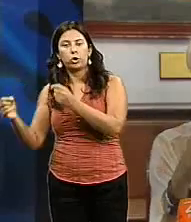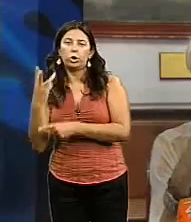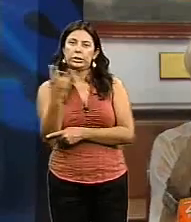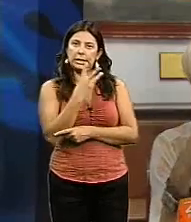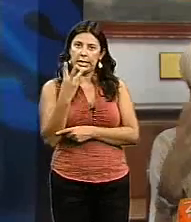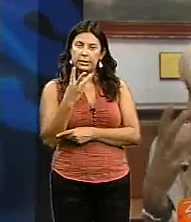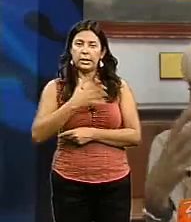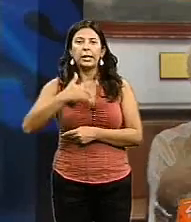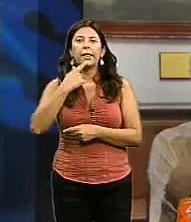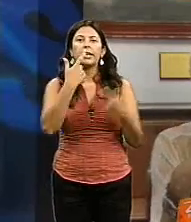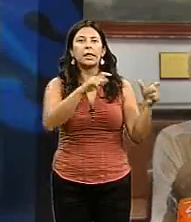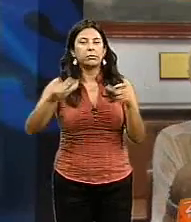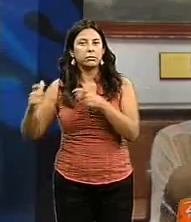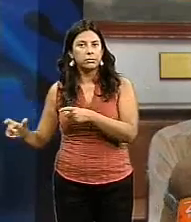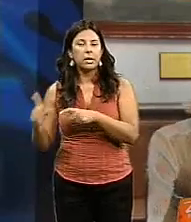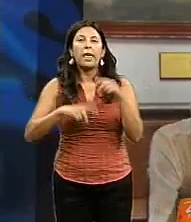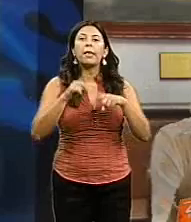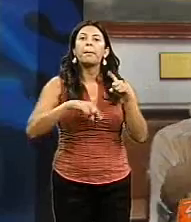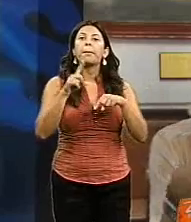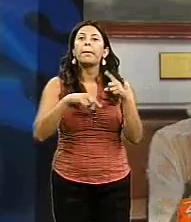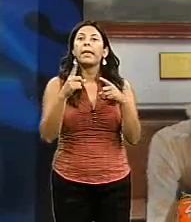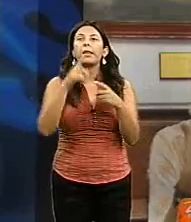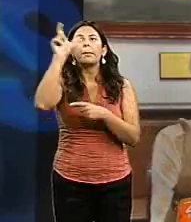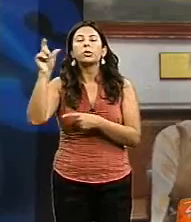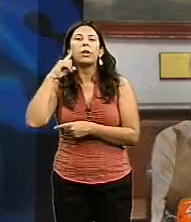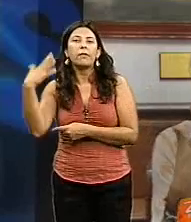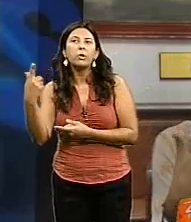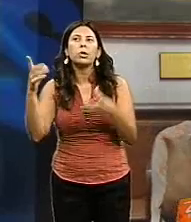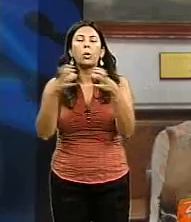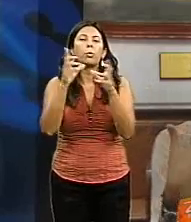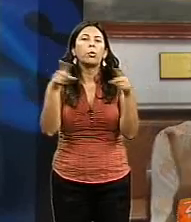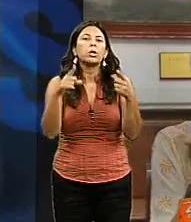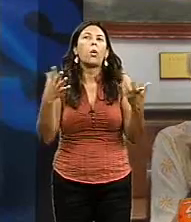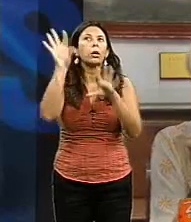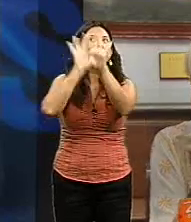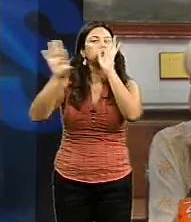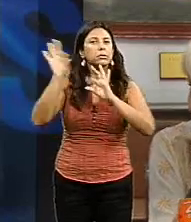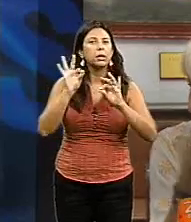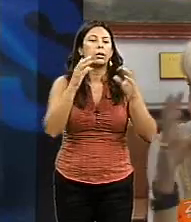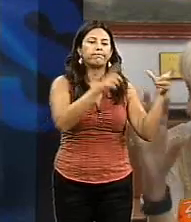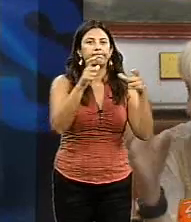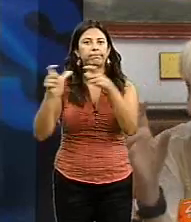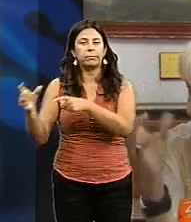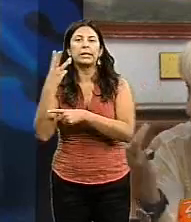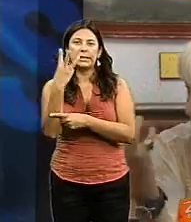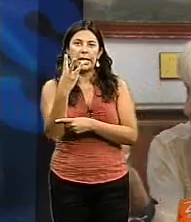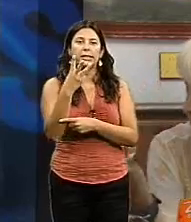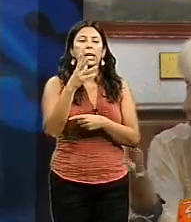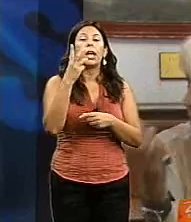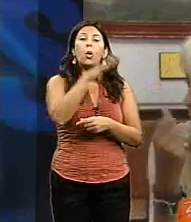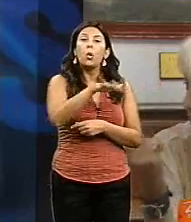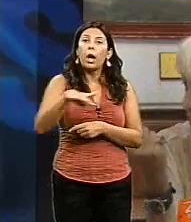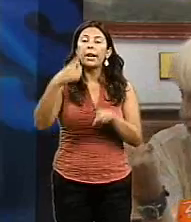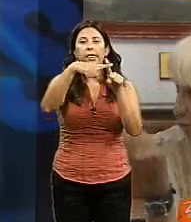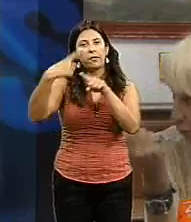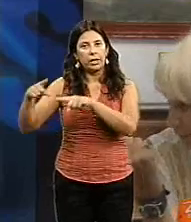de distribuir, dependiendo de los artistas, de los grupos musicales, el Cádiz Latino en distintos espacios